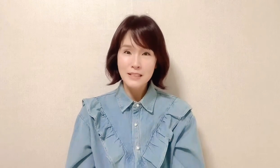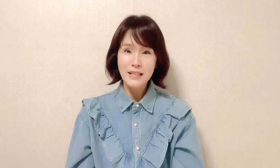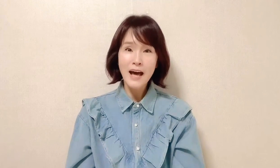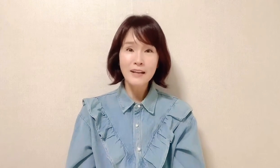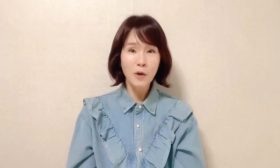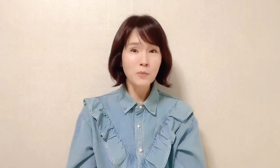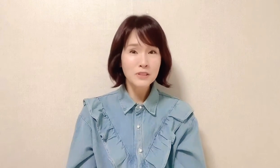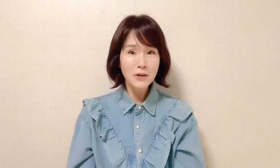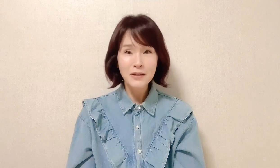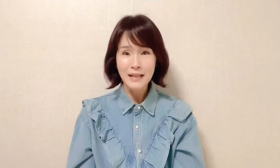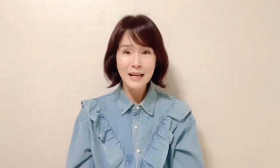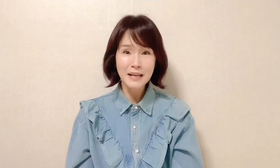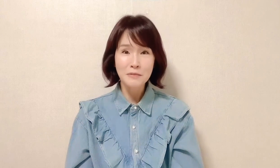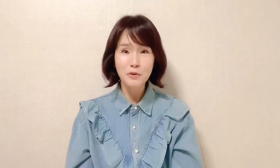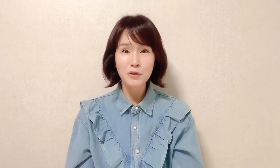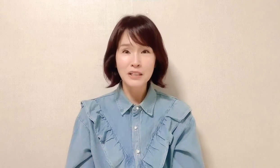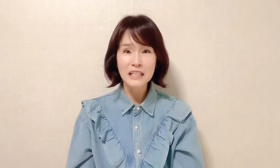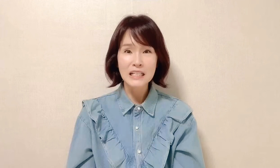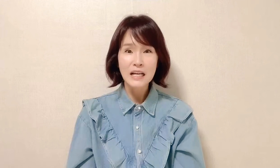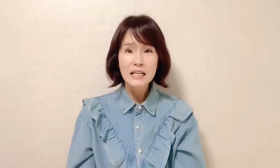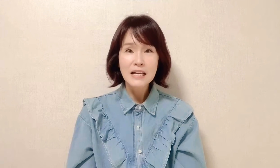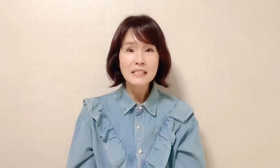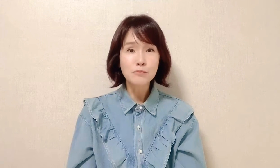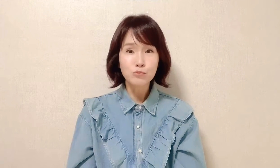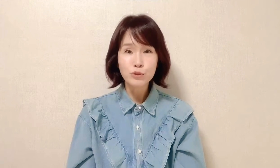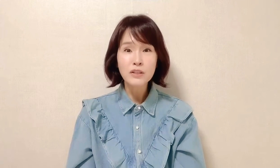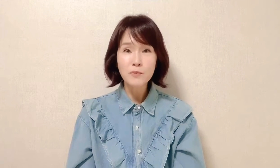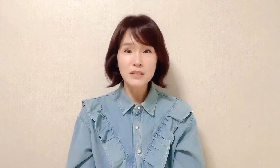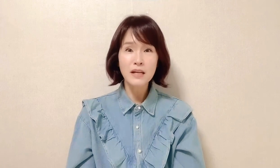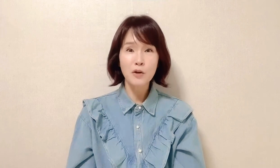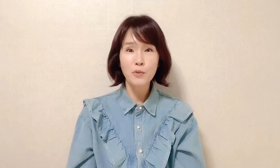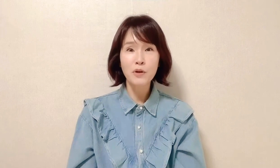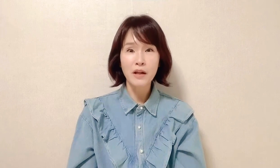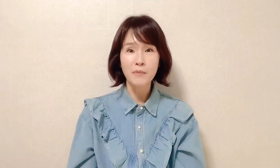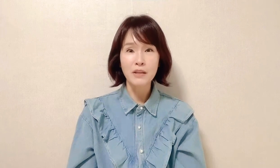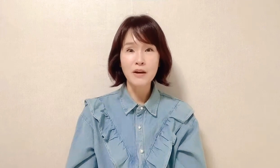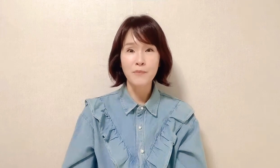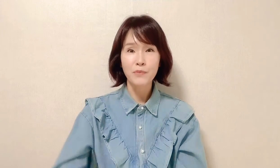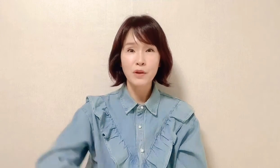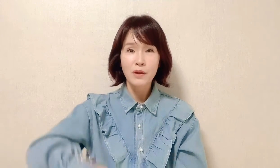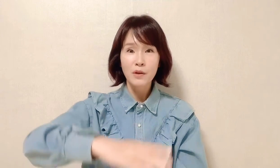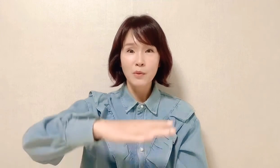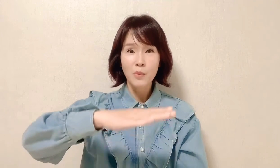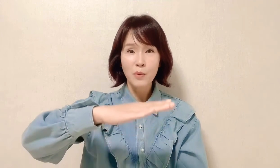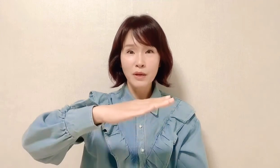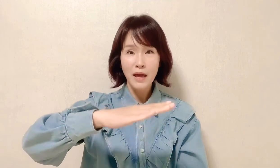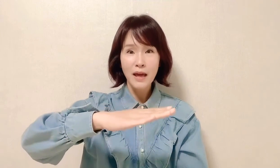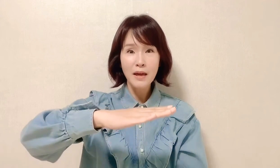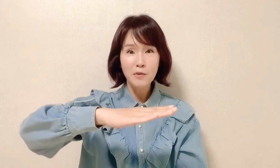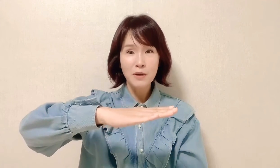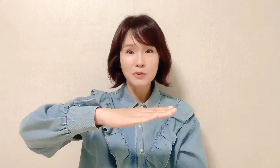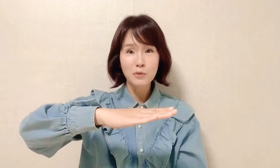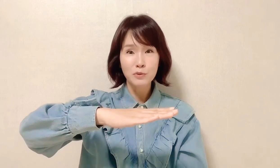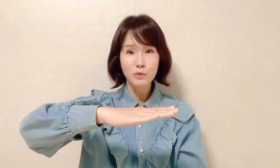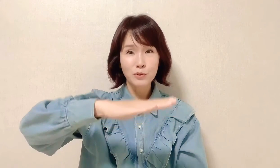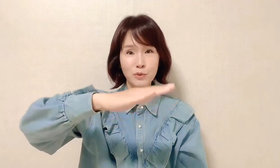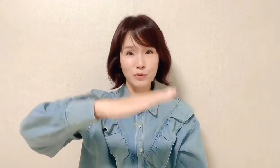넘치다, 넘쳐나다라는 표현은 사실 물이 넘친다라고 표현을 하면요. 이렇게 왼손으로